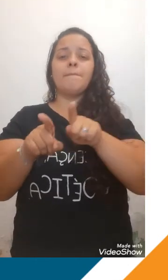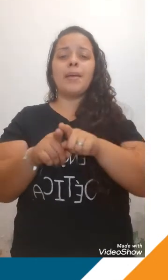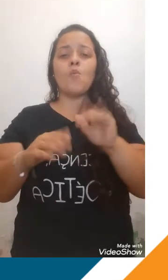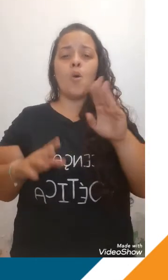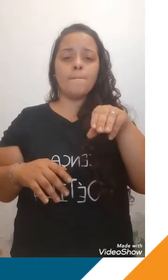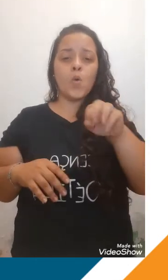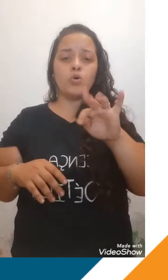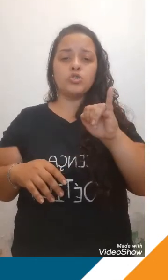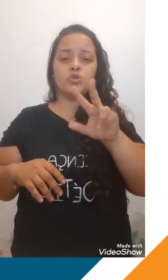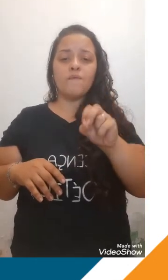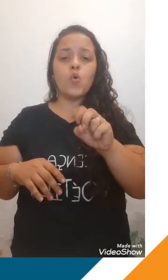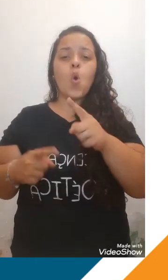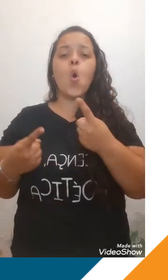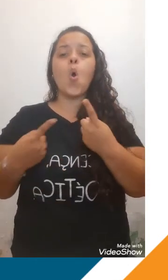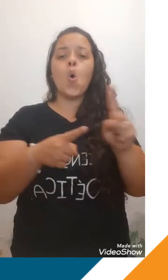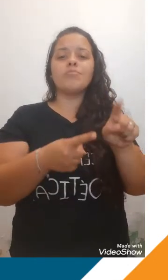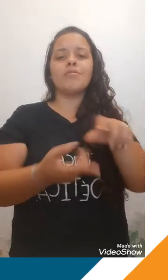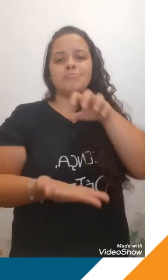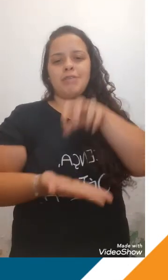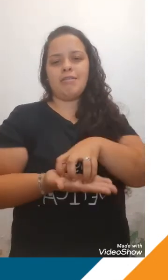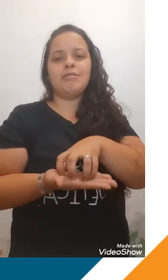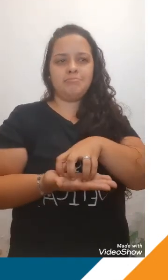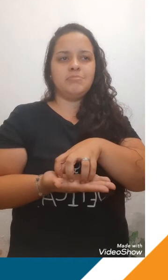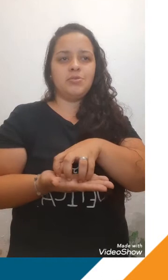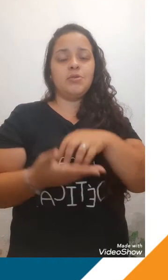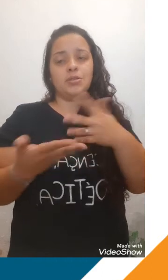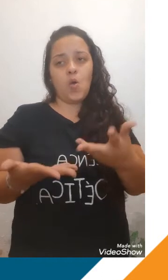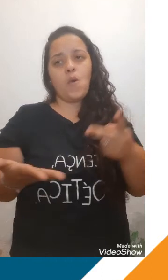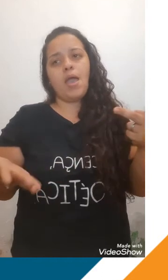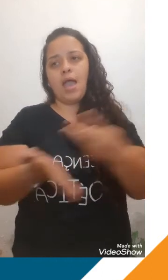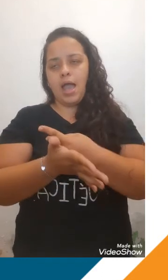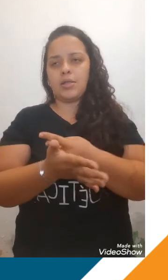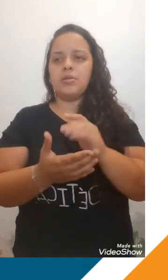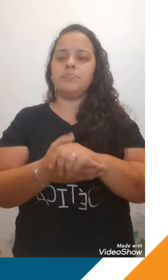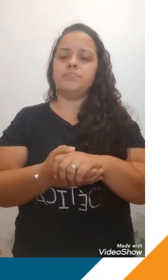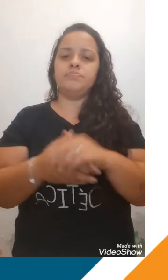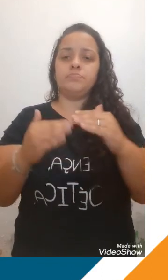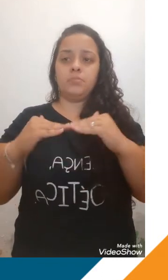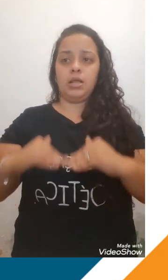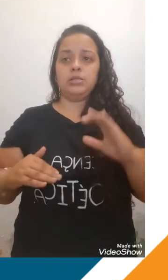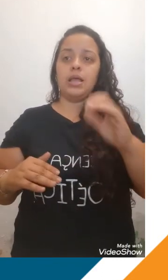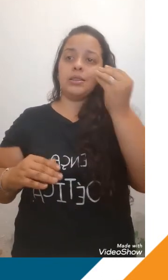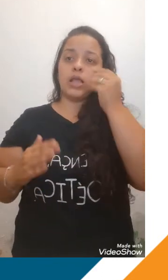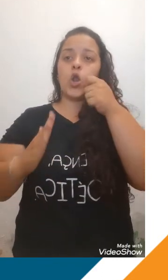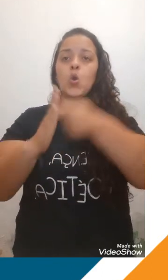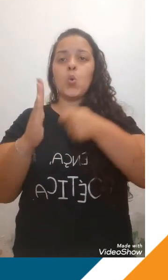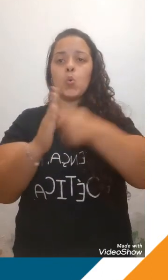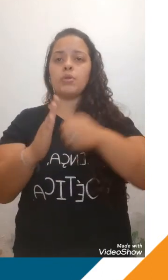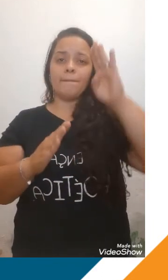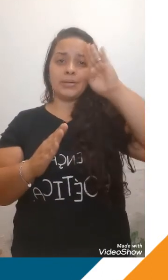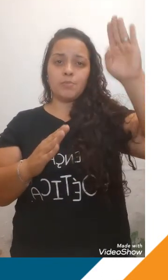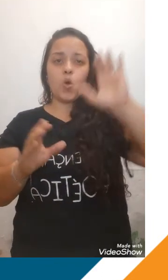dos conflitos era o protesto contra a centralização. Então, a letra B está errada. C. Pela luta